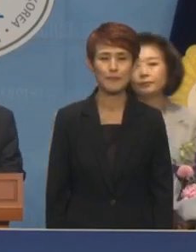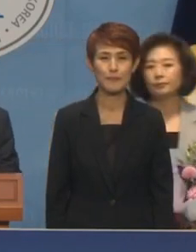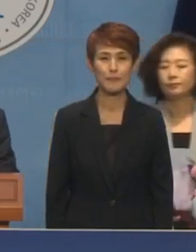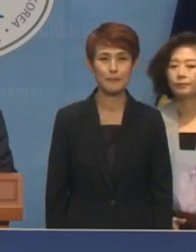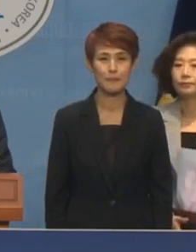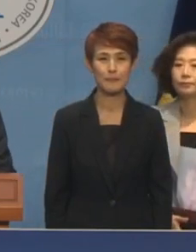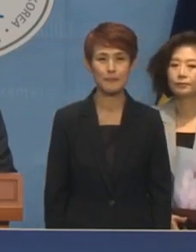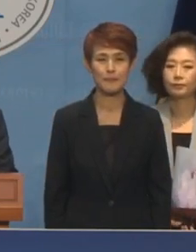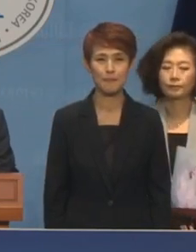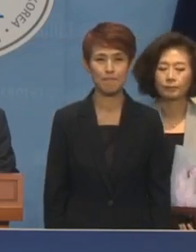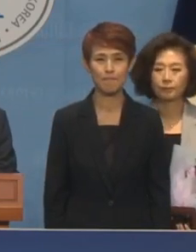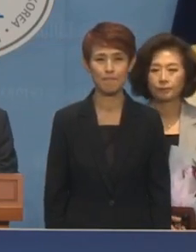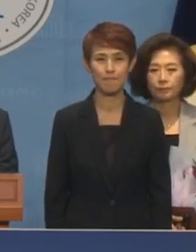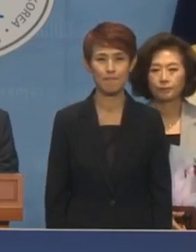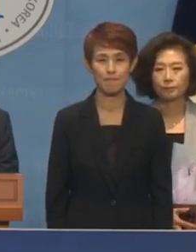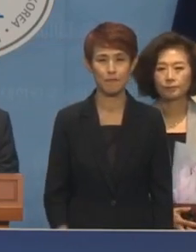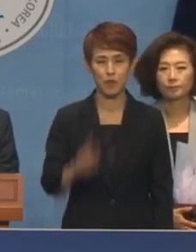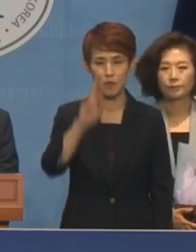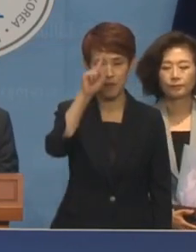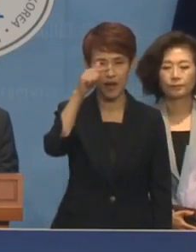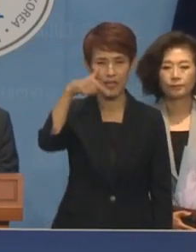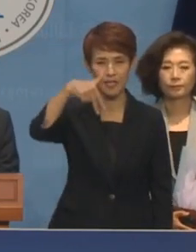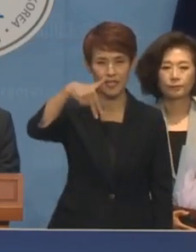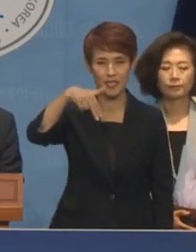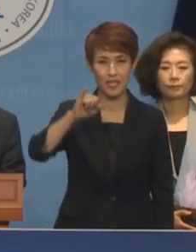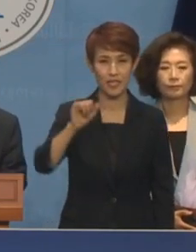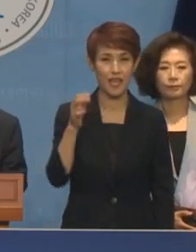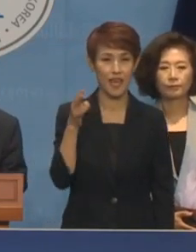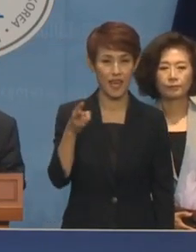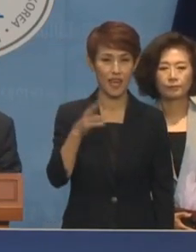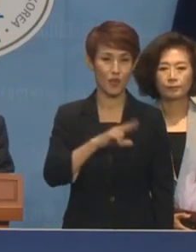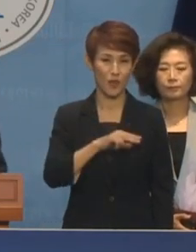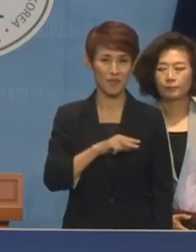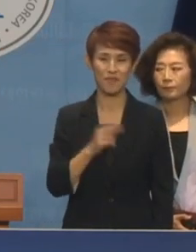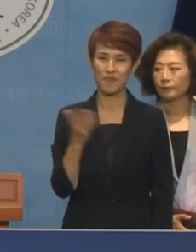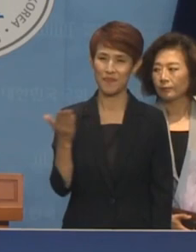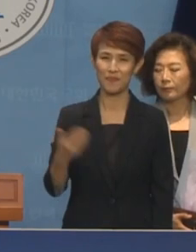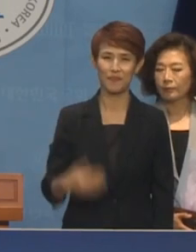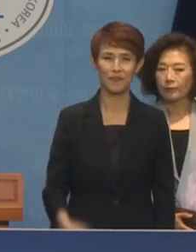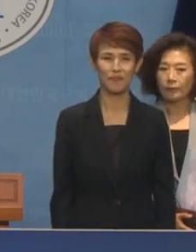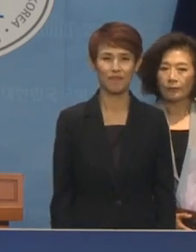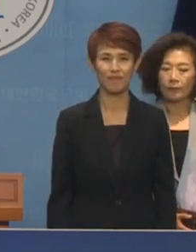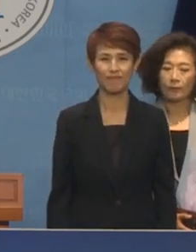네, 다음은 박지혜 의원님 말씀해 주시겠습니다.